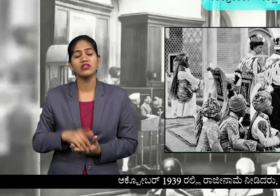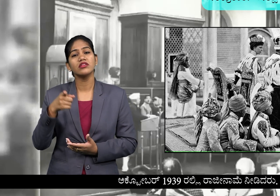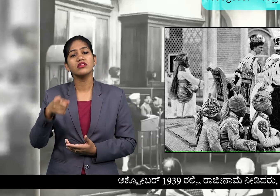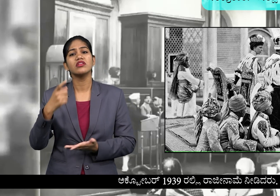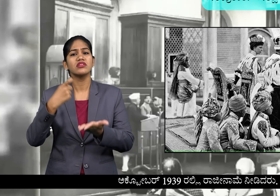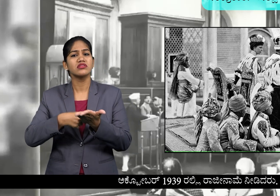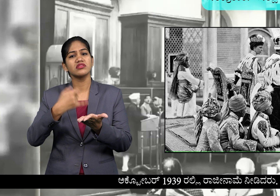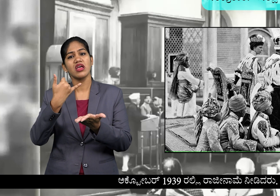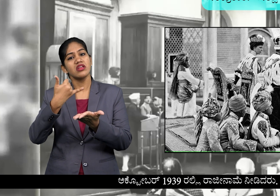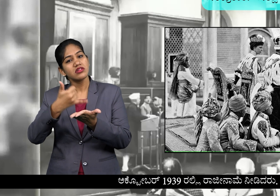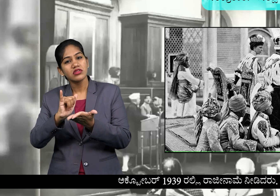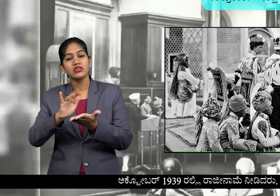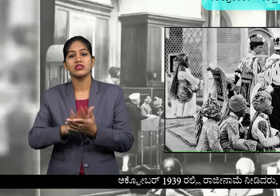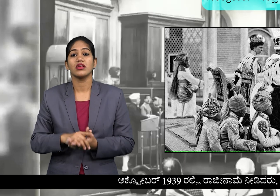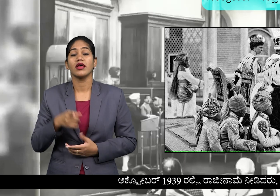ನೀಡಿದರು.